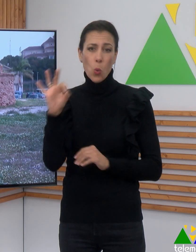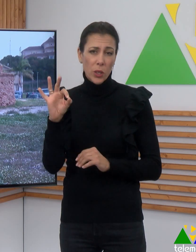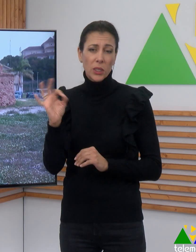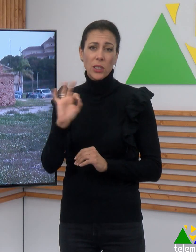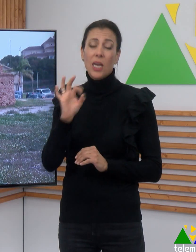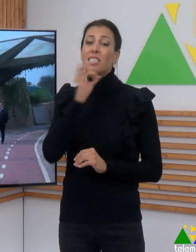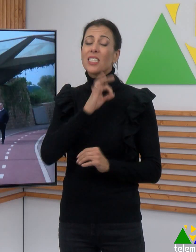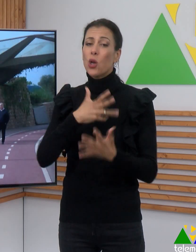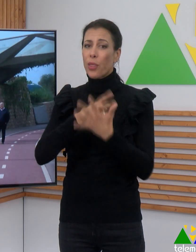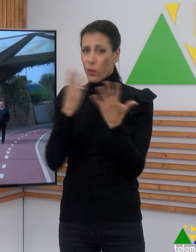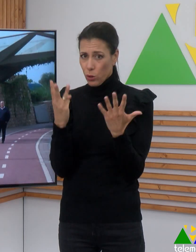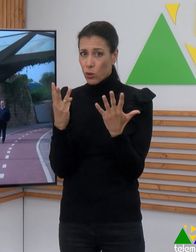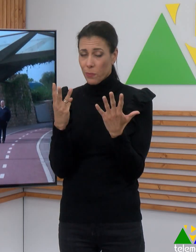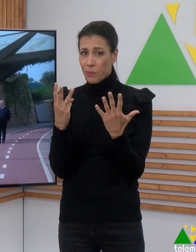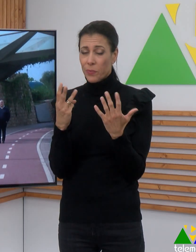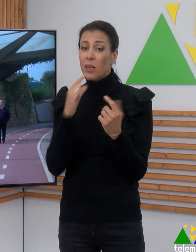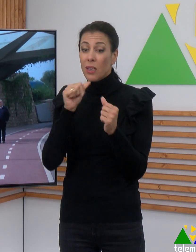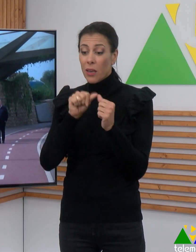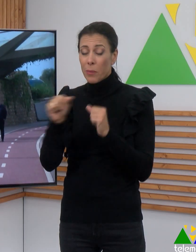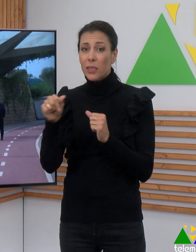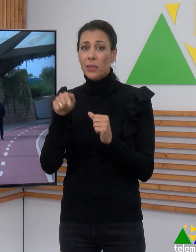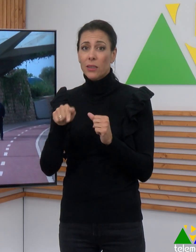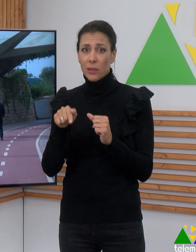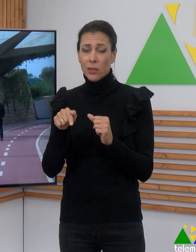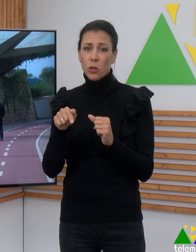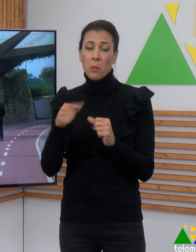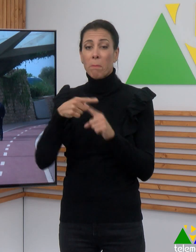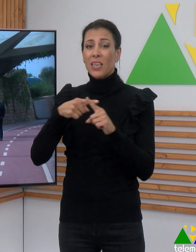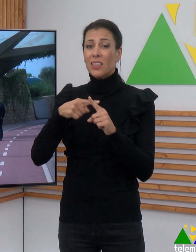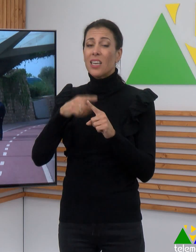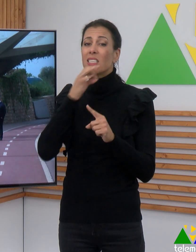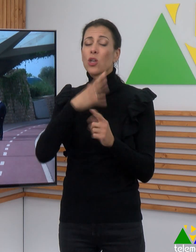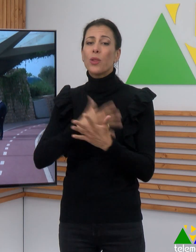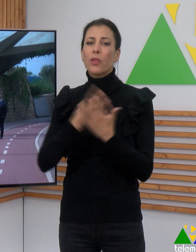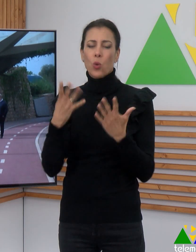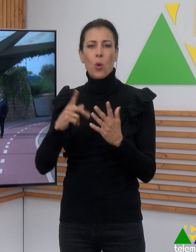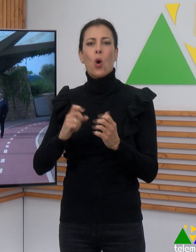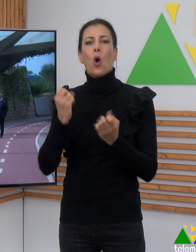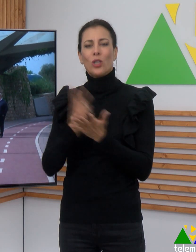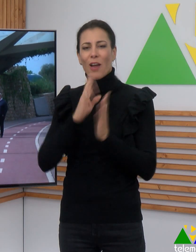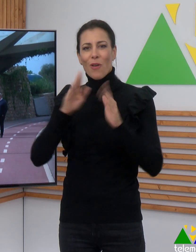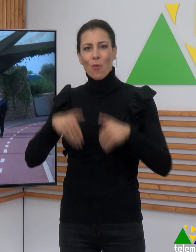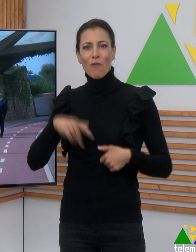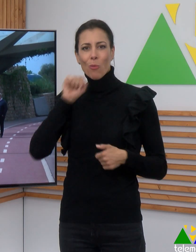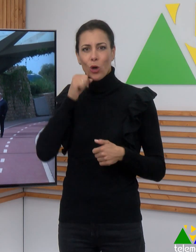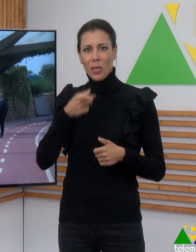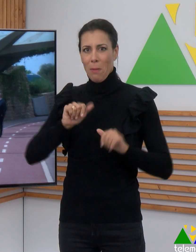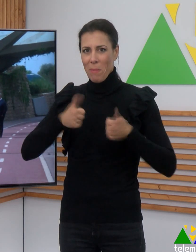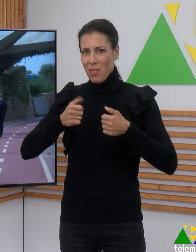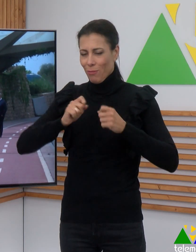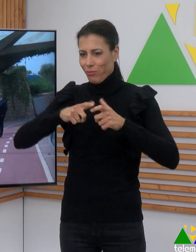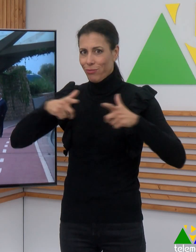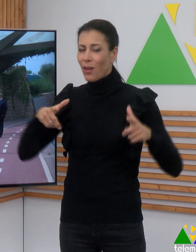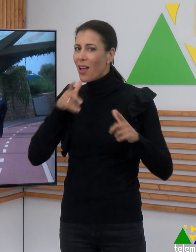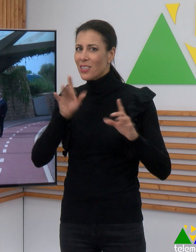del siglo XVIII. Y a partir de la mitad del siglo XIX es cuando de nuevo Motril entra en el auge azucarero, que